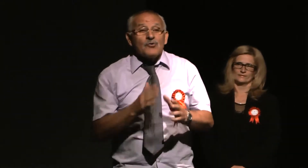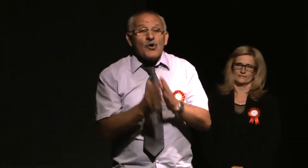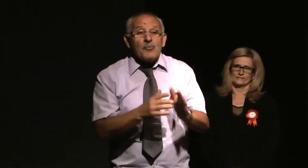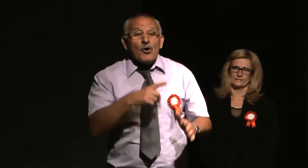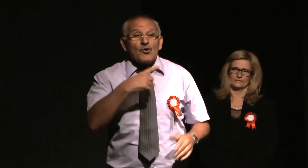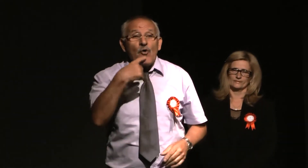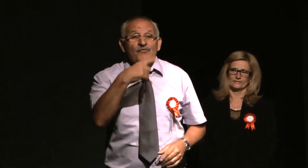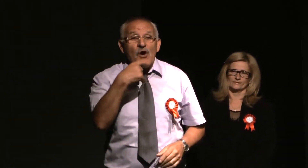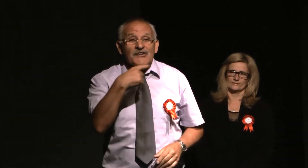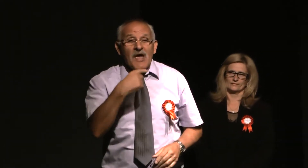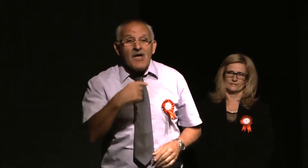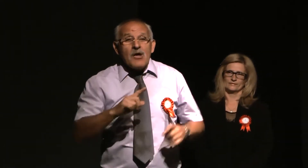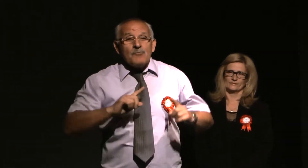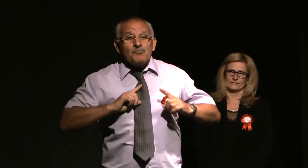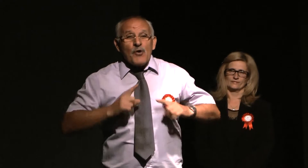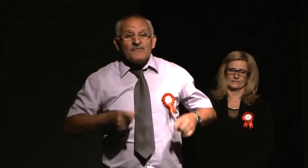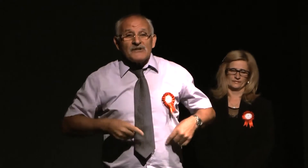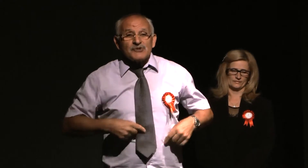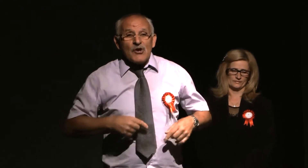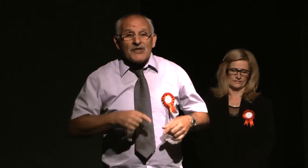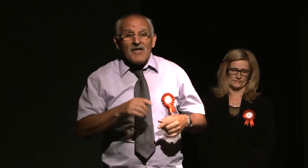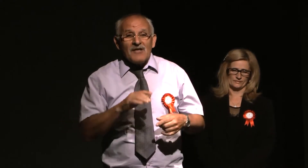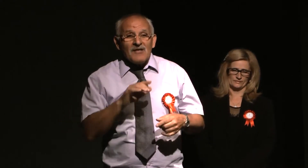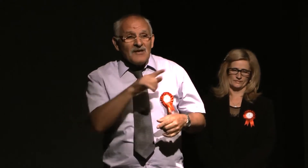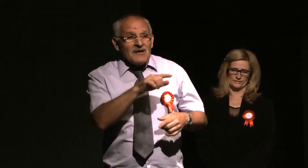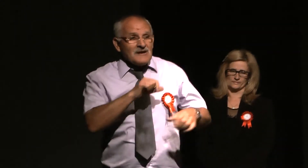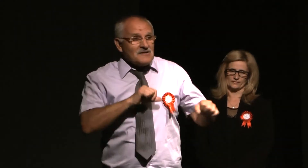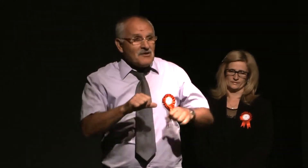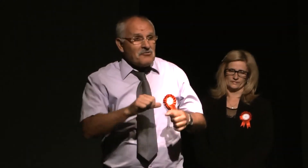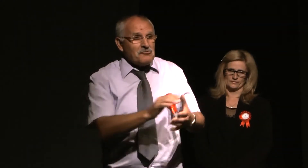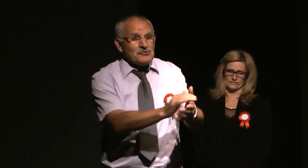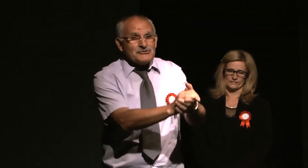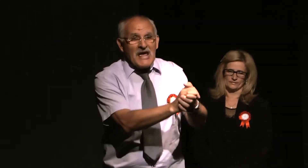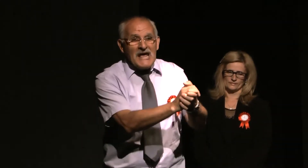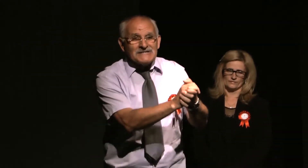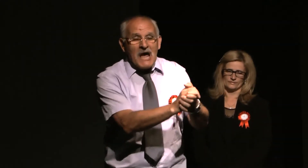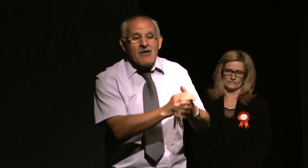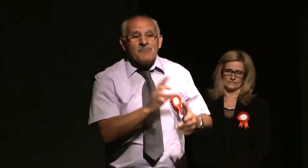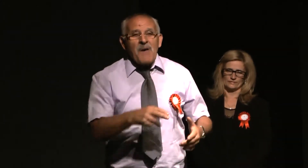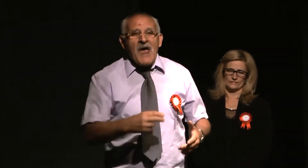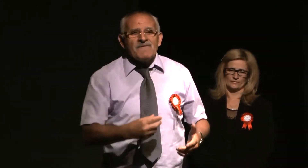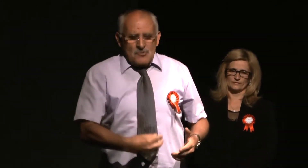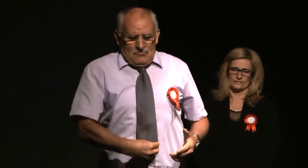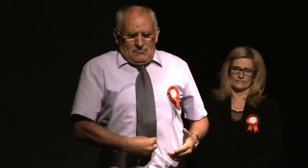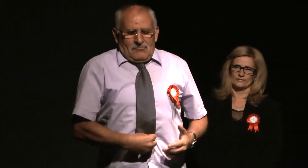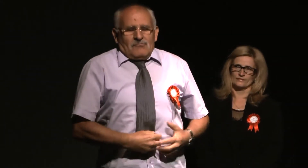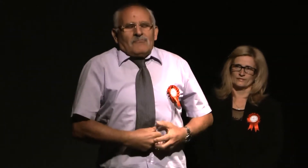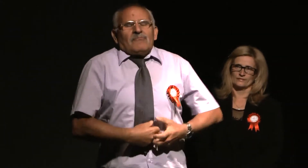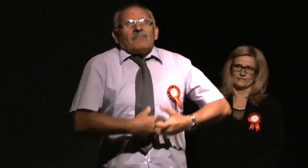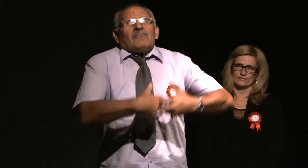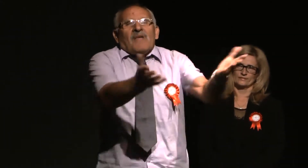Dalje. Radimo na malim školama znakovnog jezika,